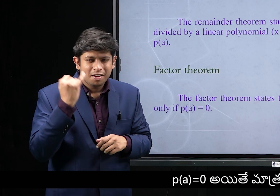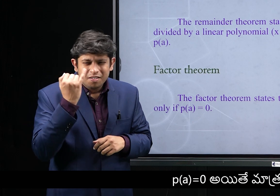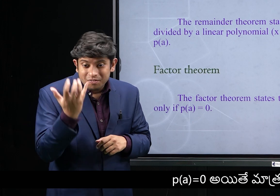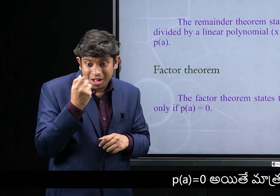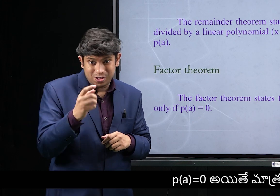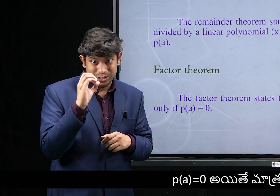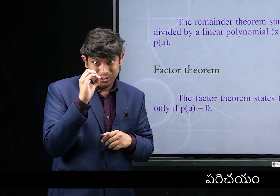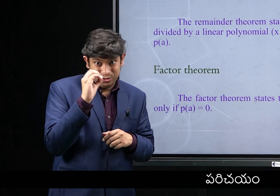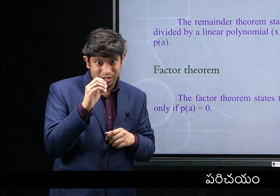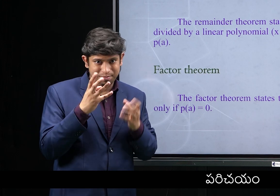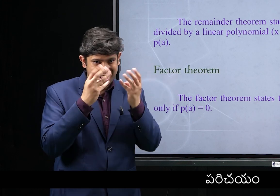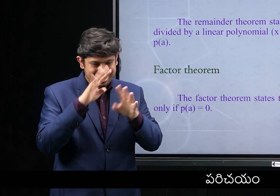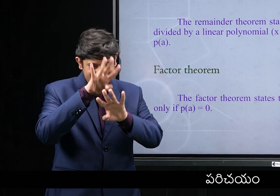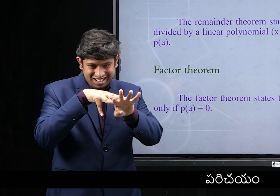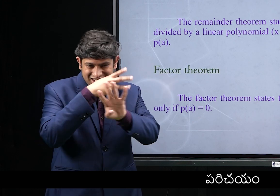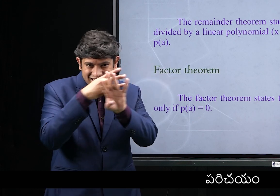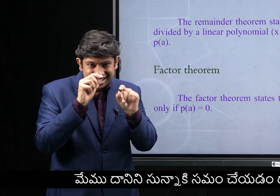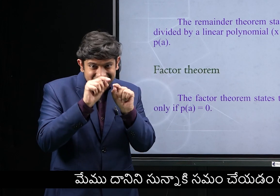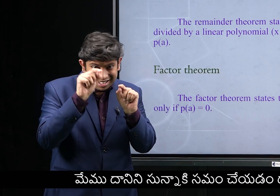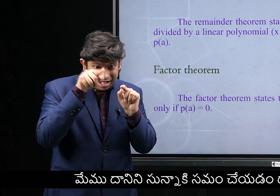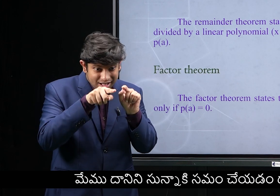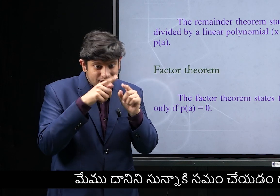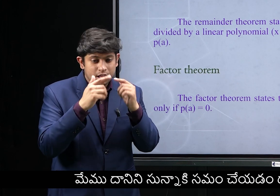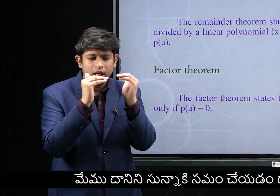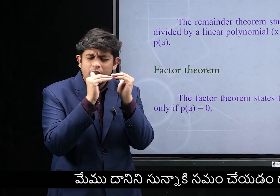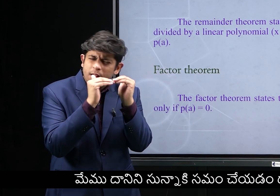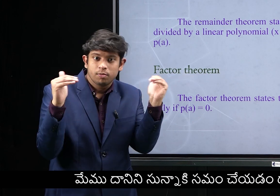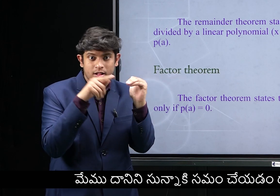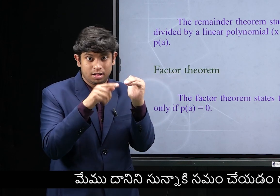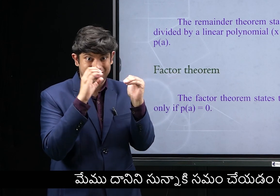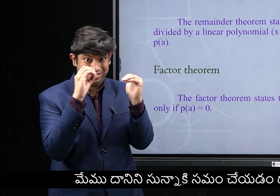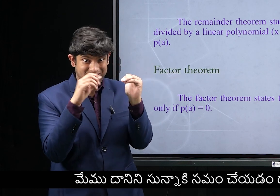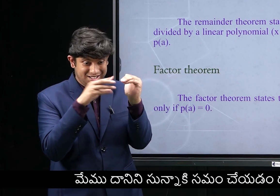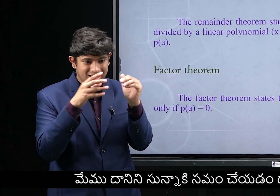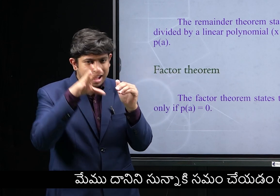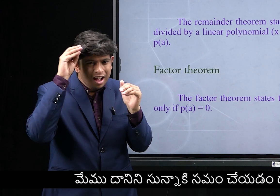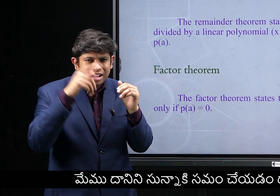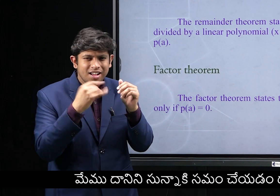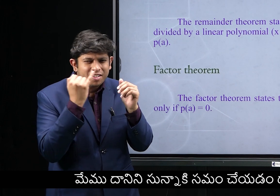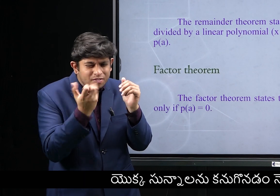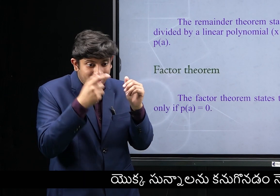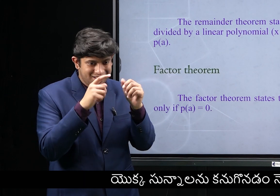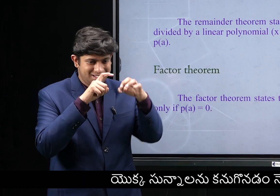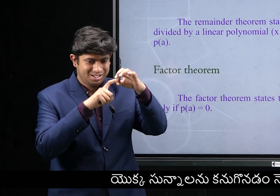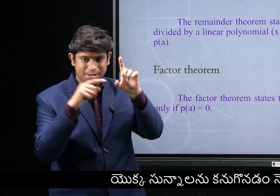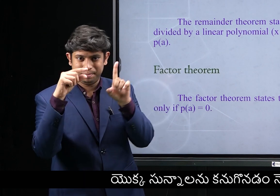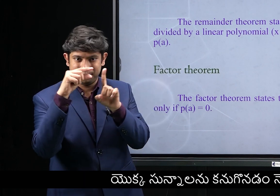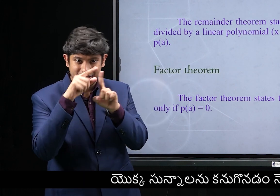అయినప్పుడు మాత్రమే. పరిచయం. మనం దానిని సున్నాకి సమం చేయటం ద్వారా సరళ బహుపది యొక్క సున్నాలను కనుగొనటం